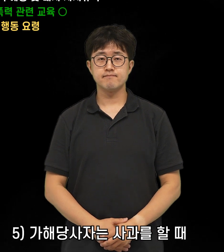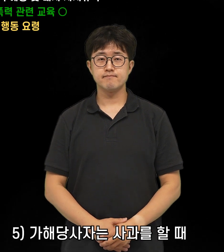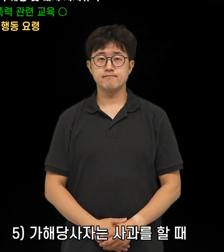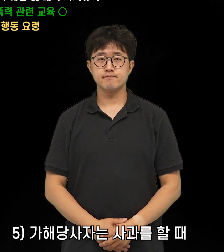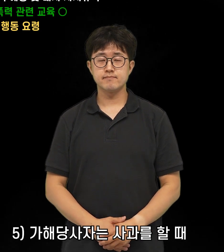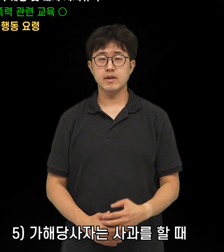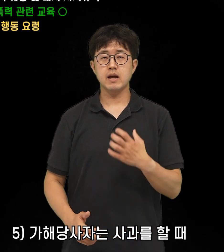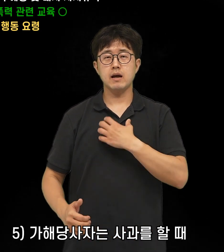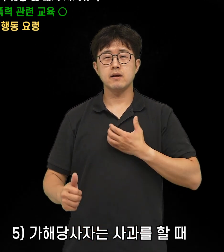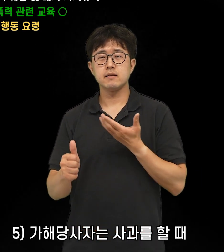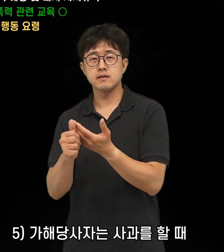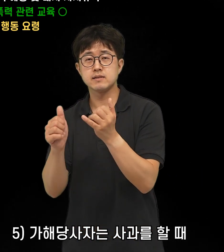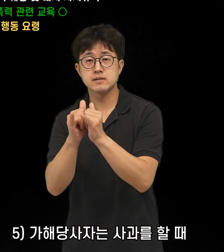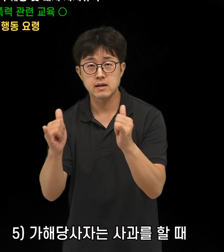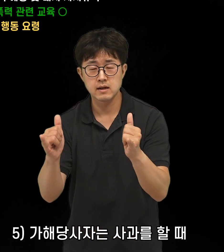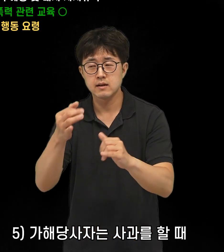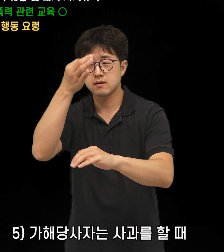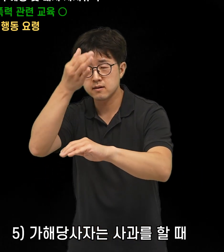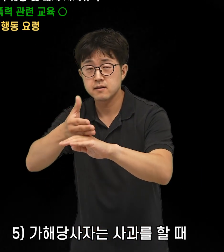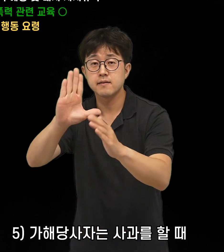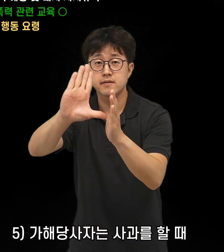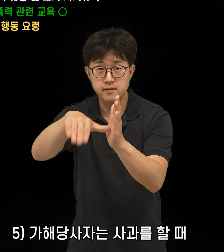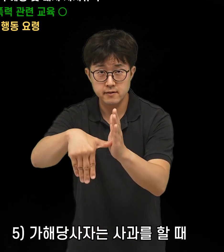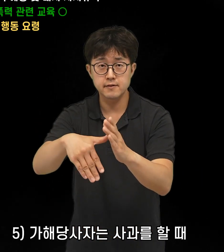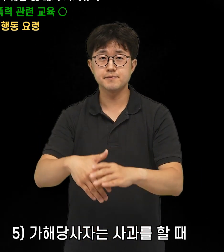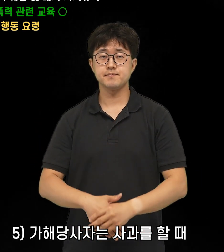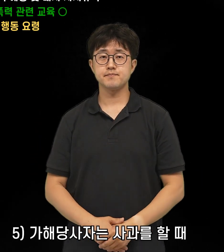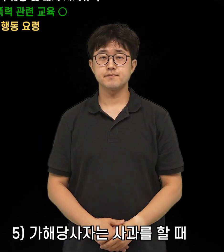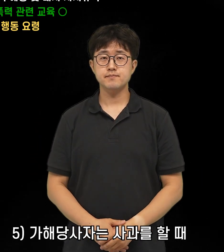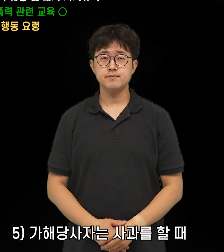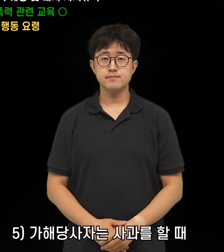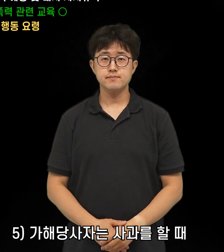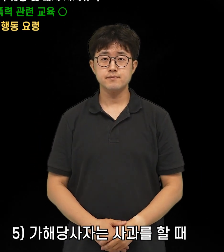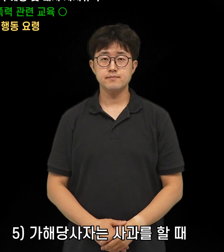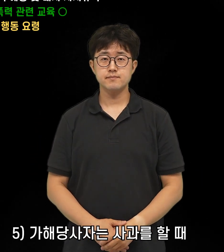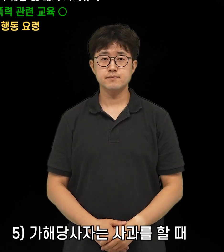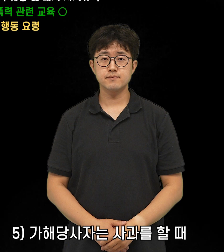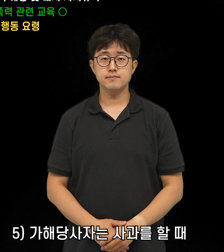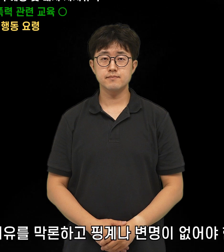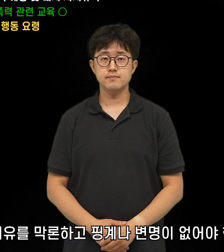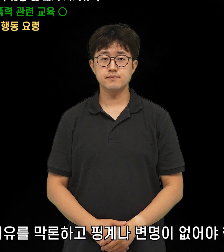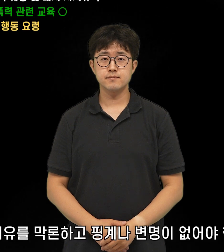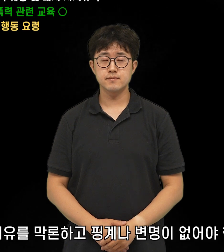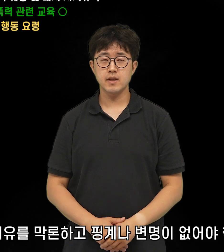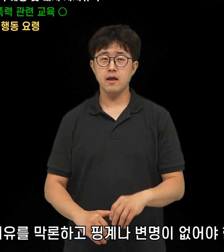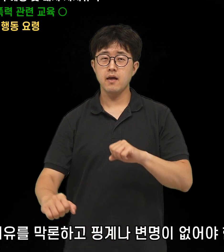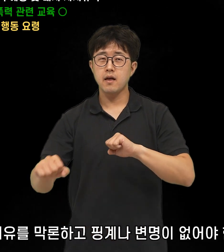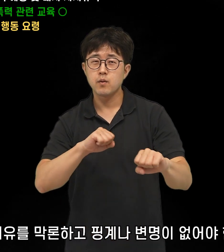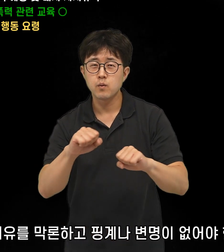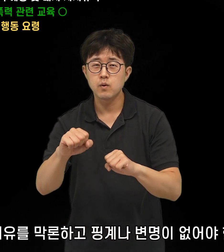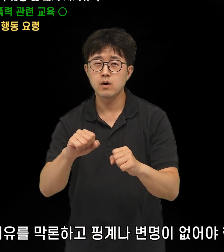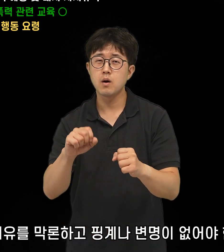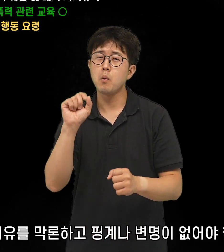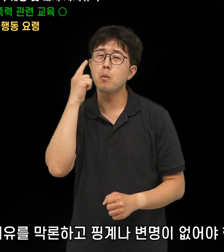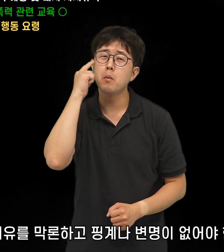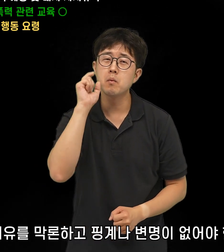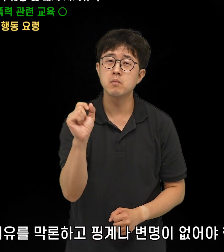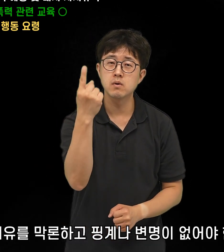5. 가해 당사자는 사과를 할 때 행동의 이유를 막론하고 핑계나 변명이